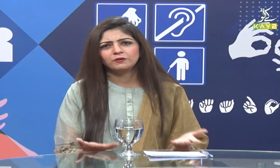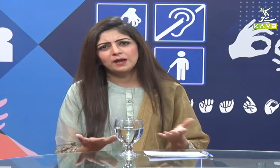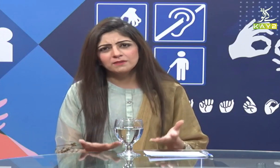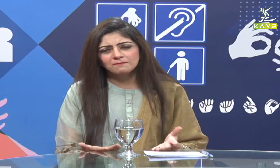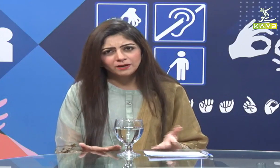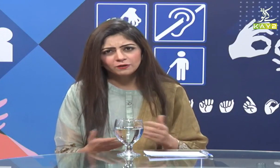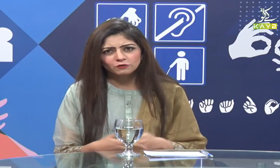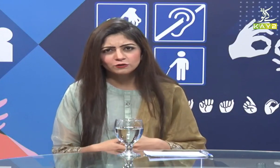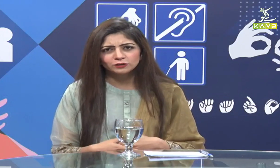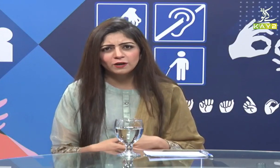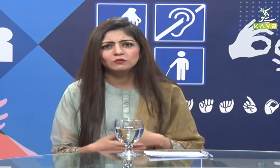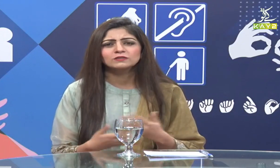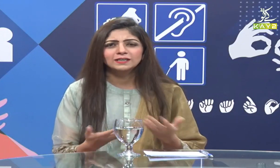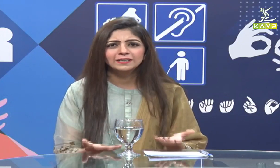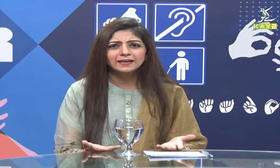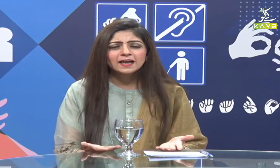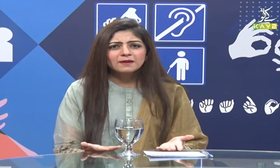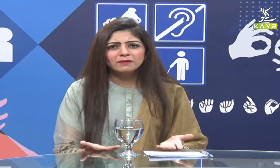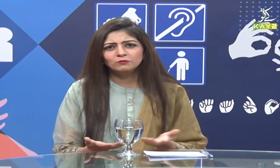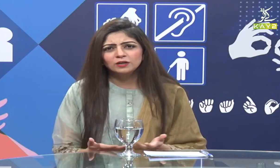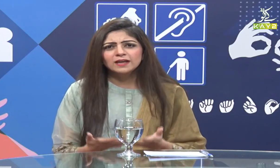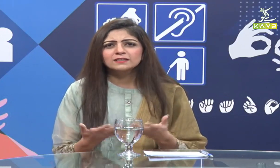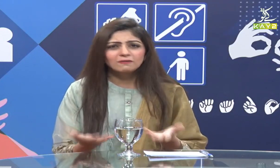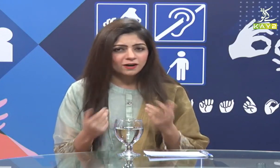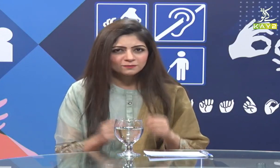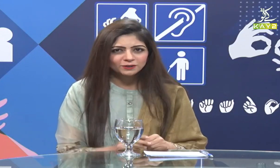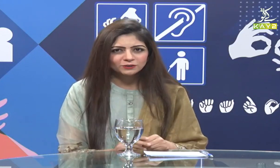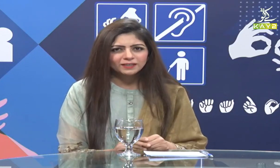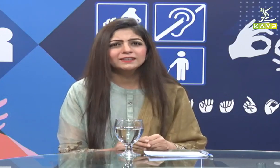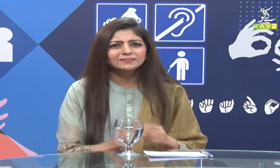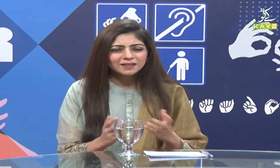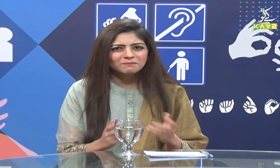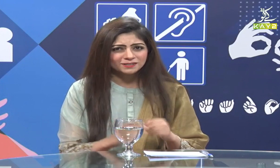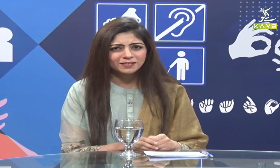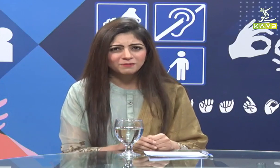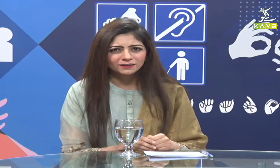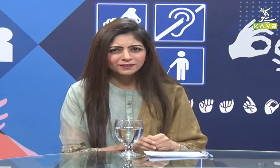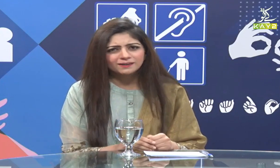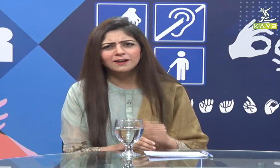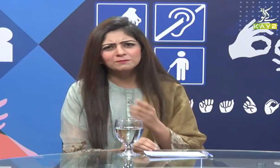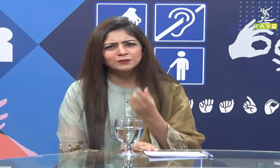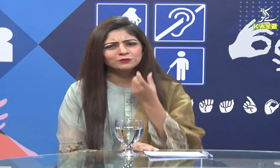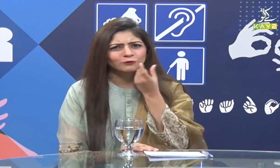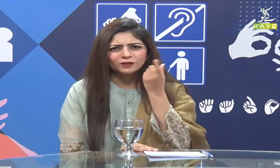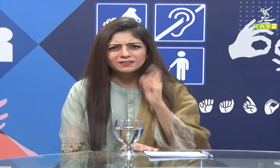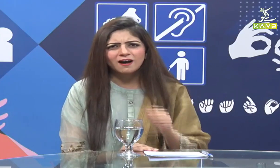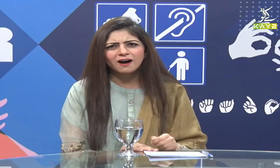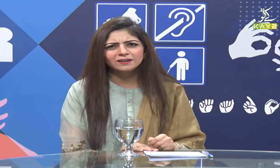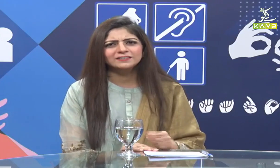प्रोग्राम का मेन होस्ट होता है और उसके लिए मैमूना एज आ आवाज़ बनी होती है। कितने मज़े की बात है ना, अगर आप ये छोटा सा आर्ट या